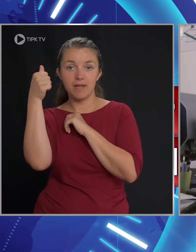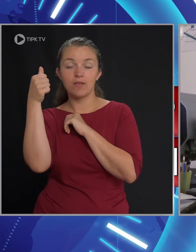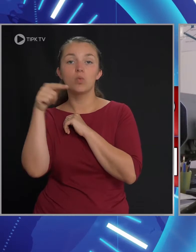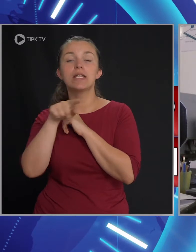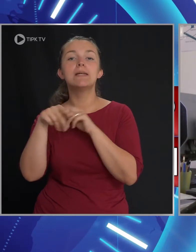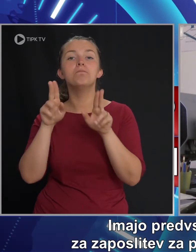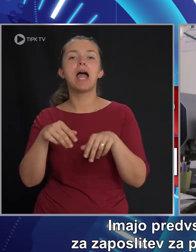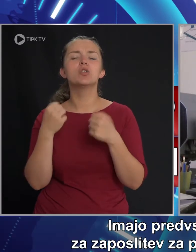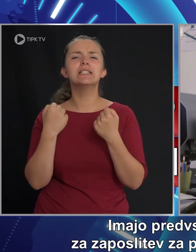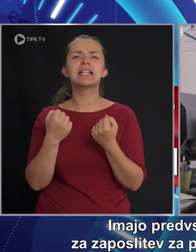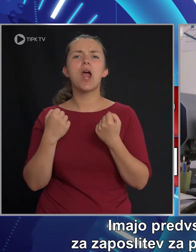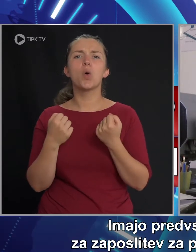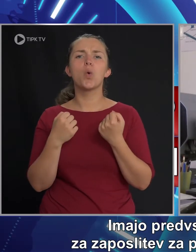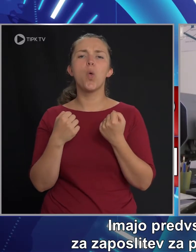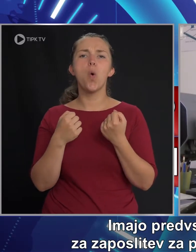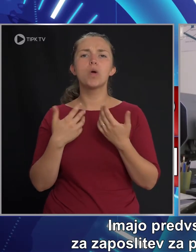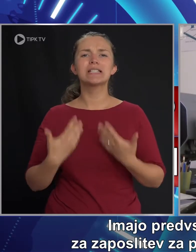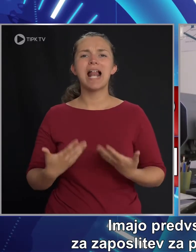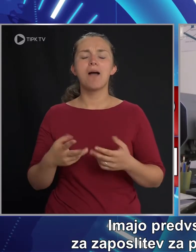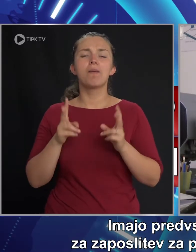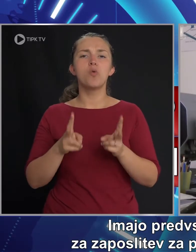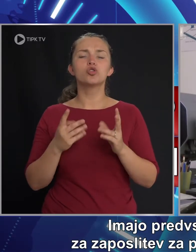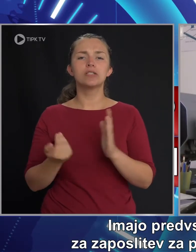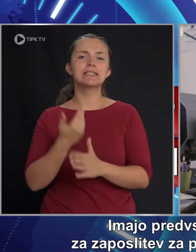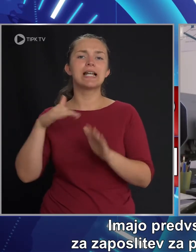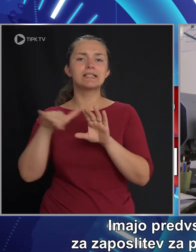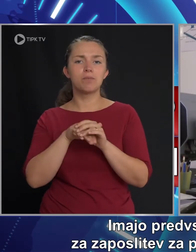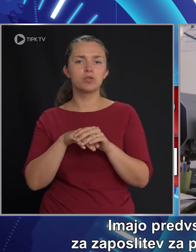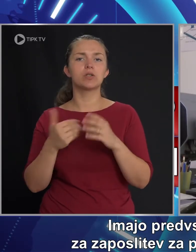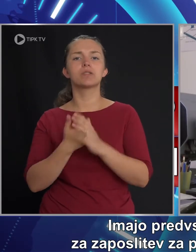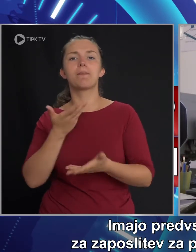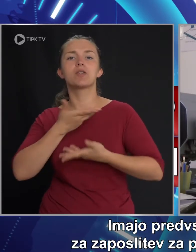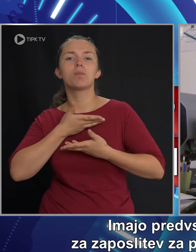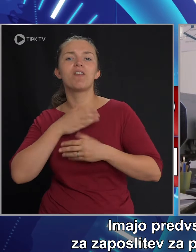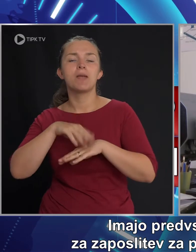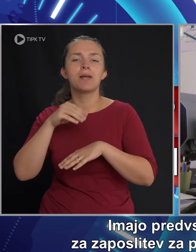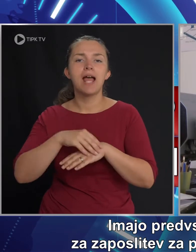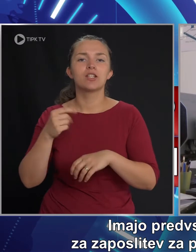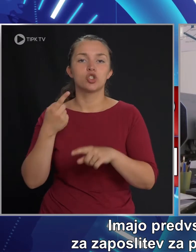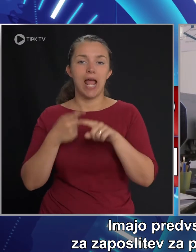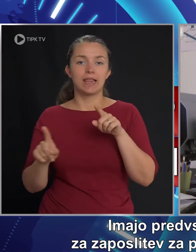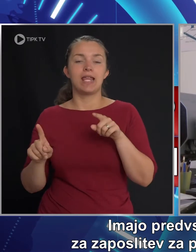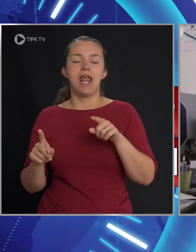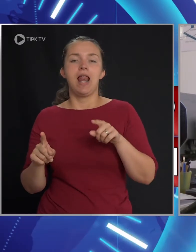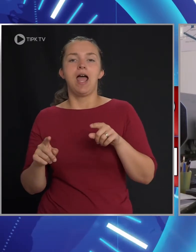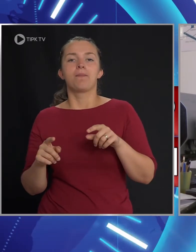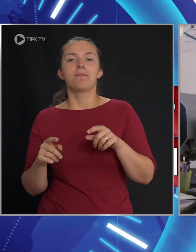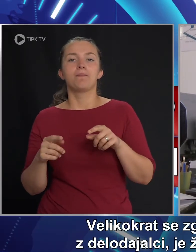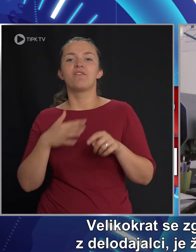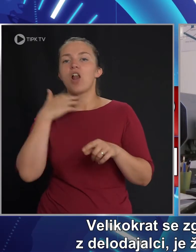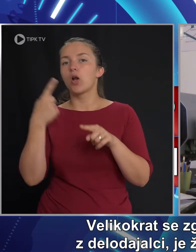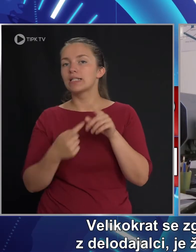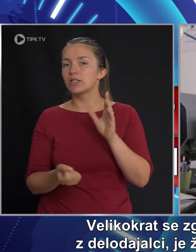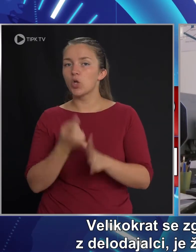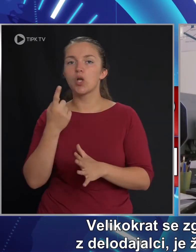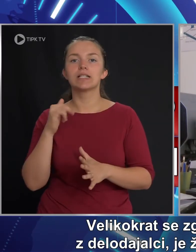imenu, imajo zelo slabe možnosti za zaposlitev, za pridobivanje praktičnega dela.